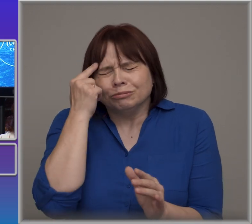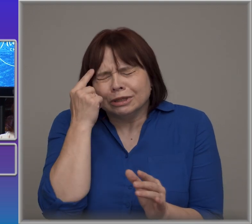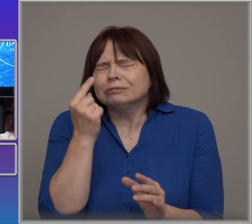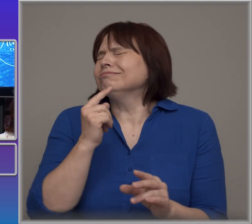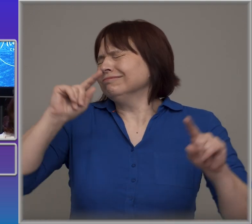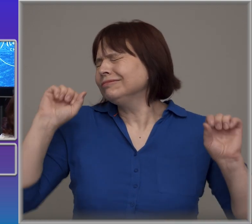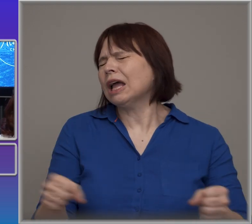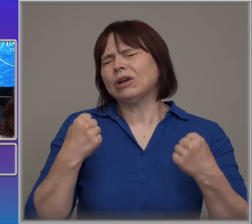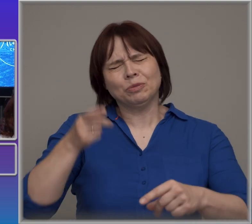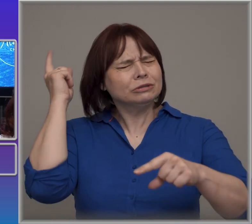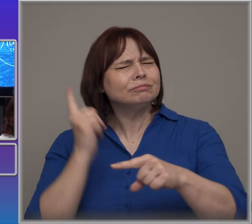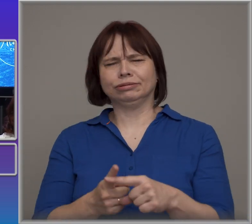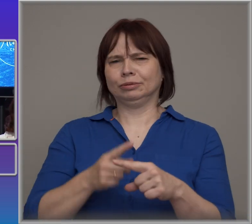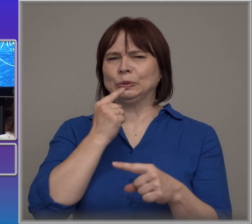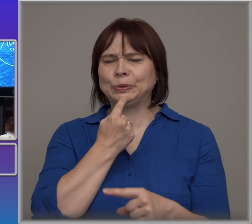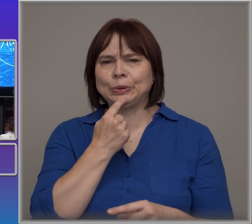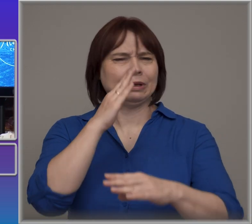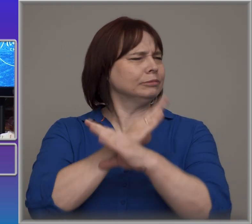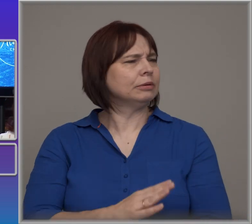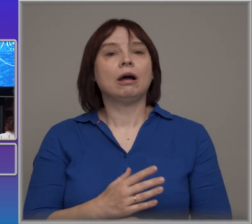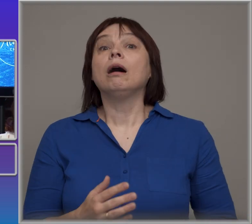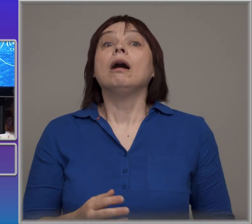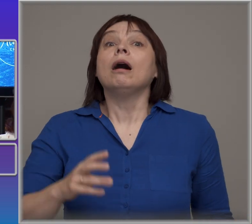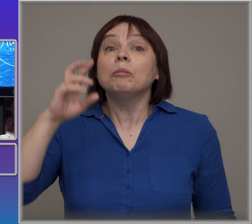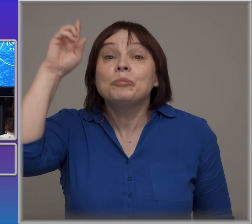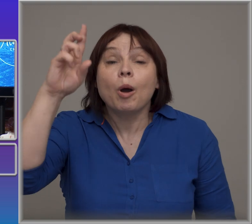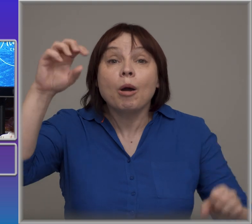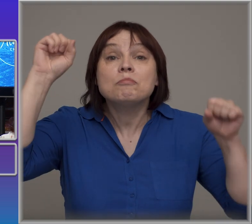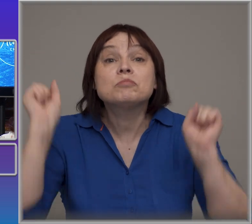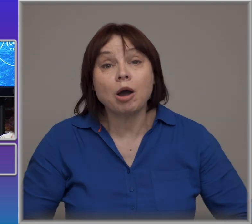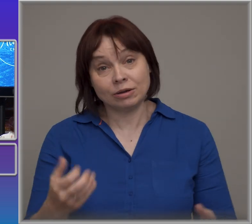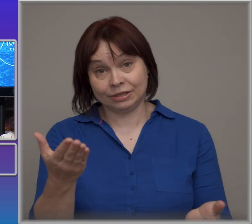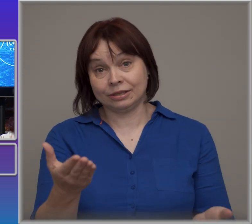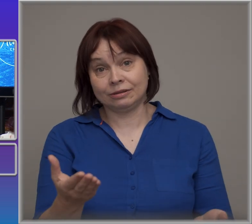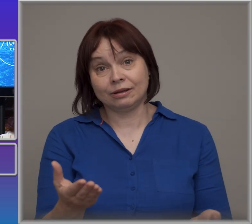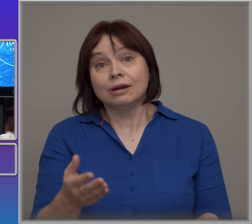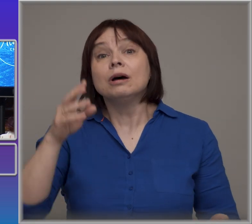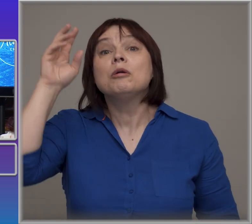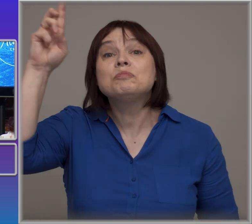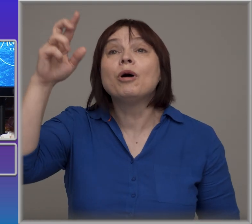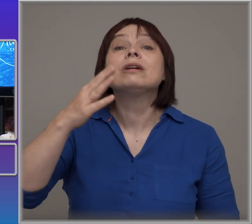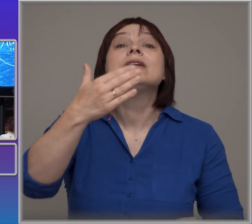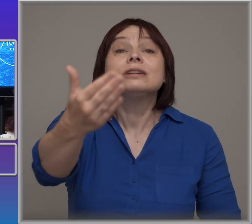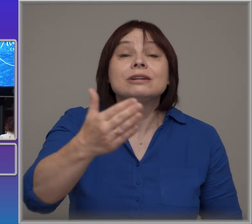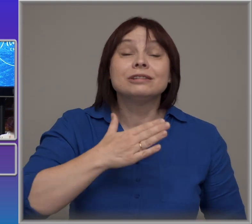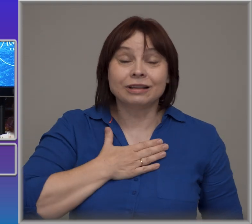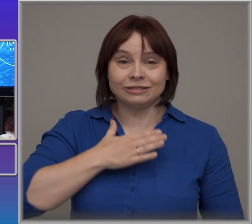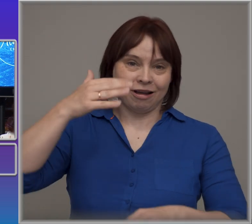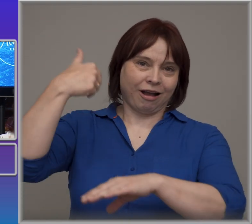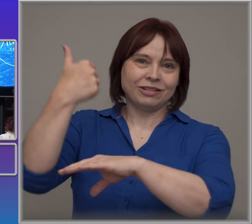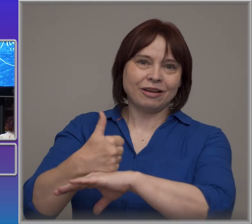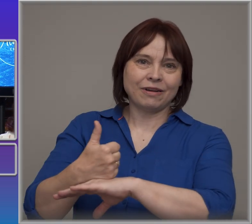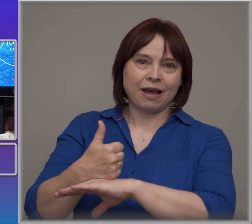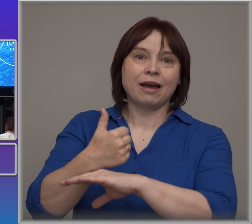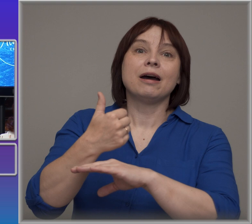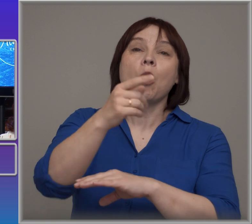трудной. Поэтому, дорогой брат и сестра, Иисус наша глава, мы Его тело. Мы ищем в